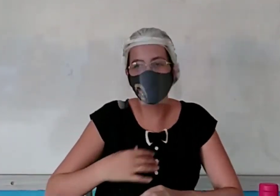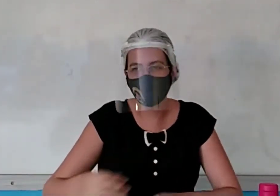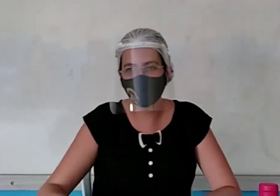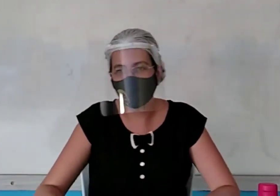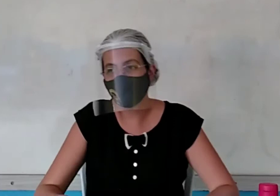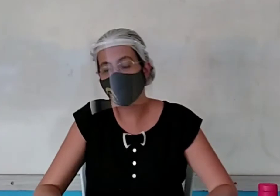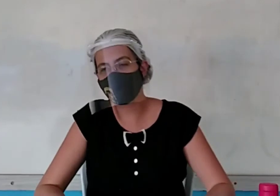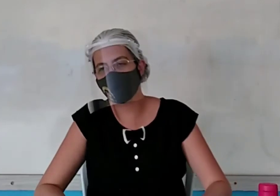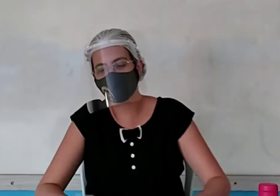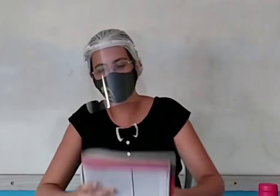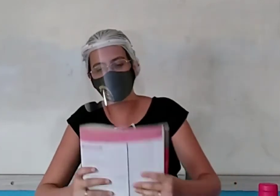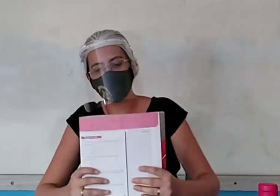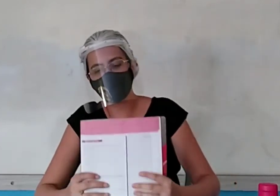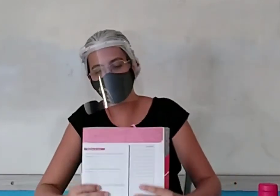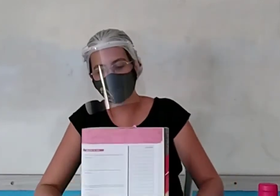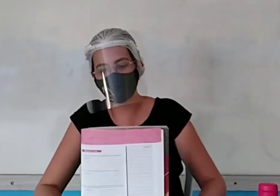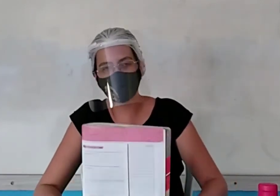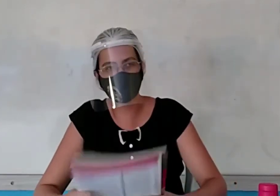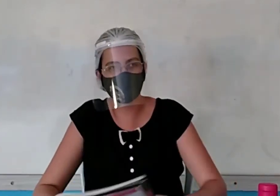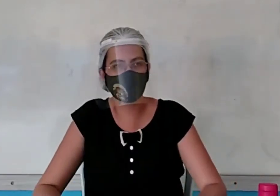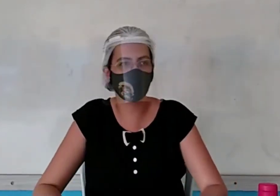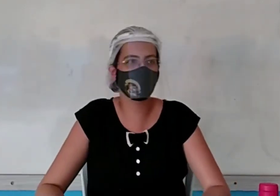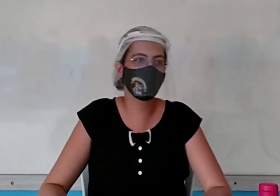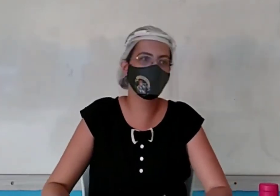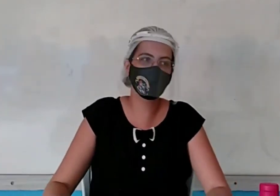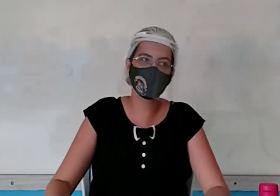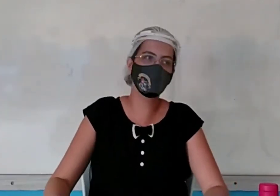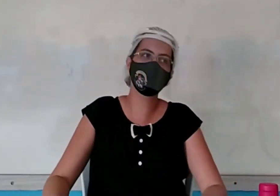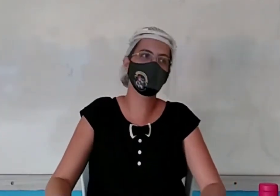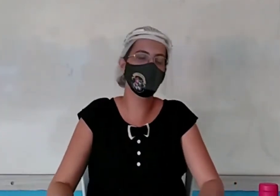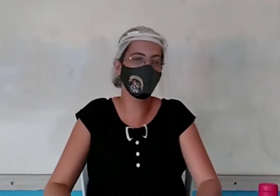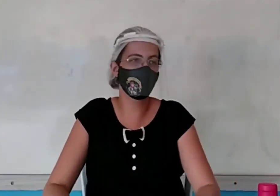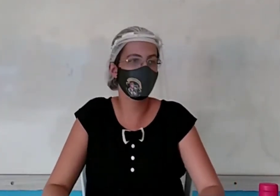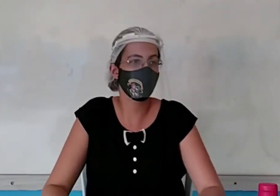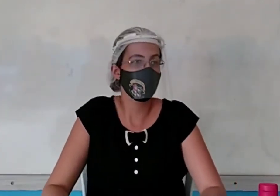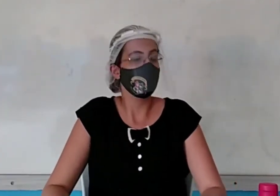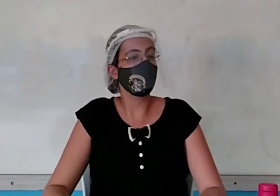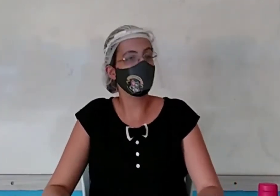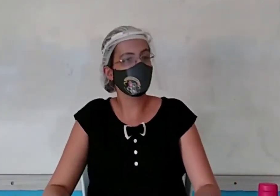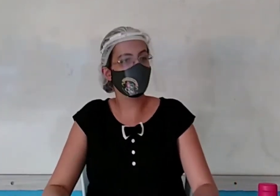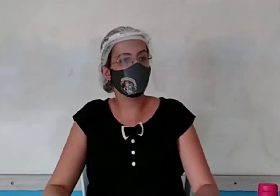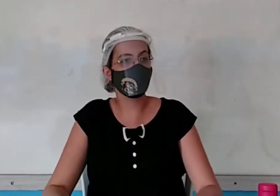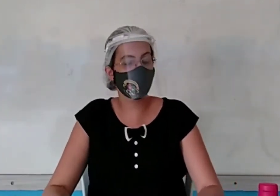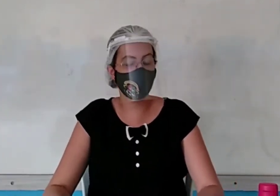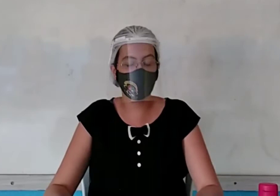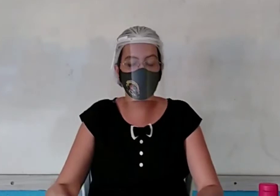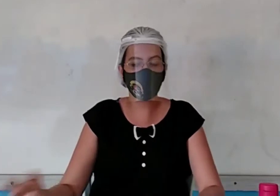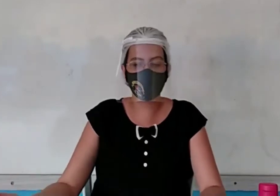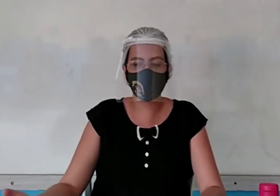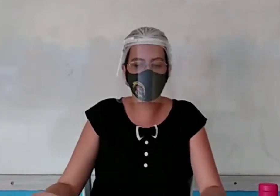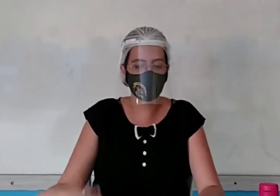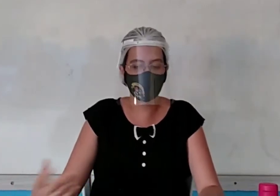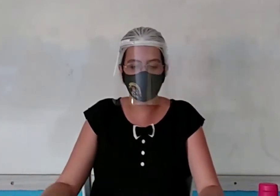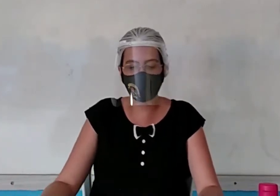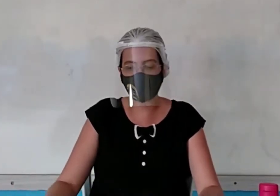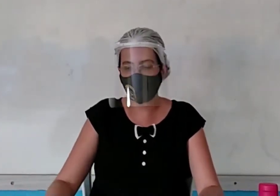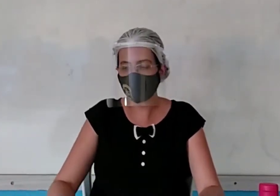Hoje, hoje, o está indo parar isso com o Senhor. E eu fui embora. A minha sorte é que quem estava do meu lado, pelo menos demais,